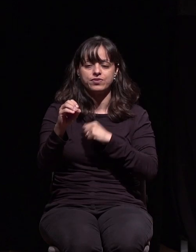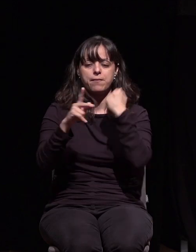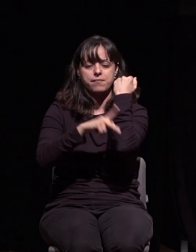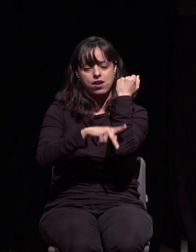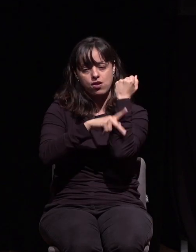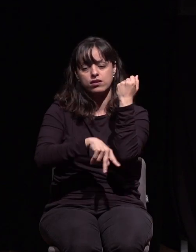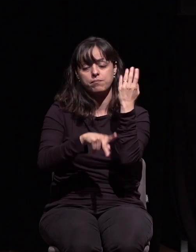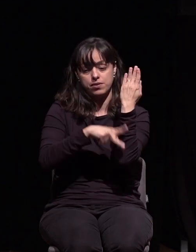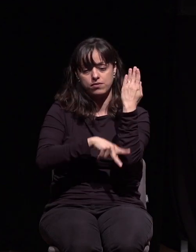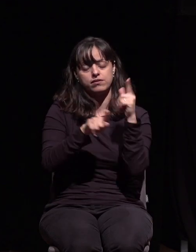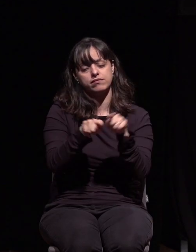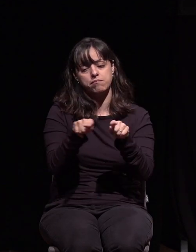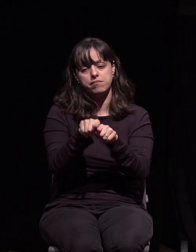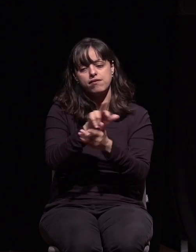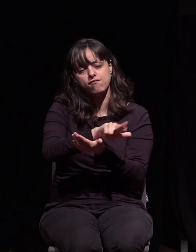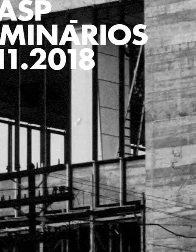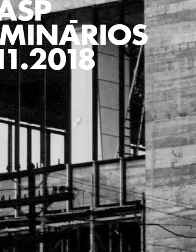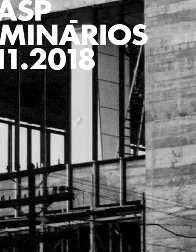muito espertos.